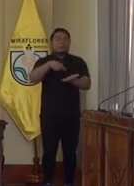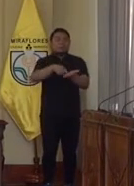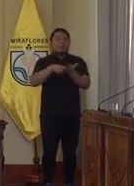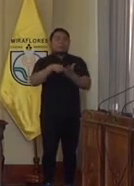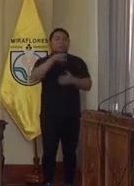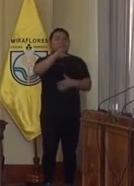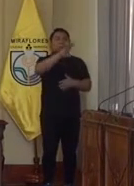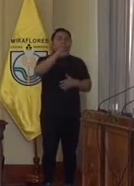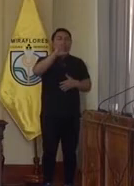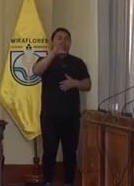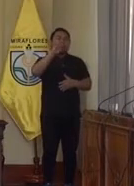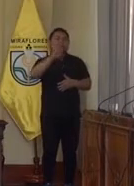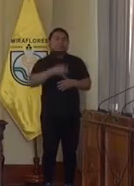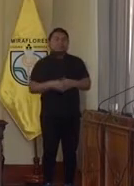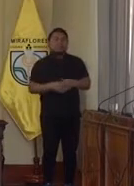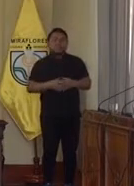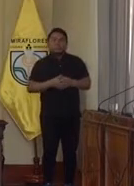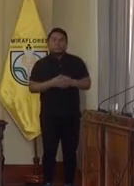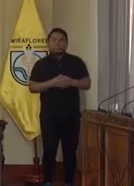ordenanza 506.